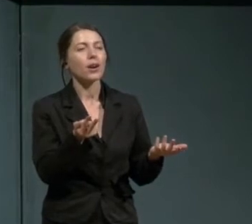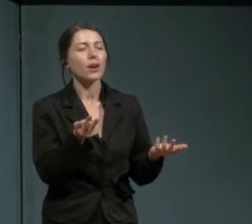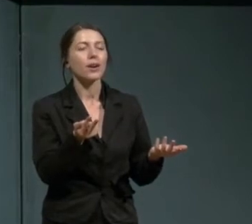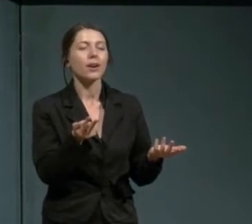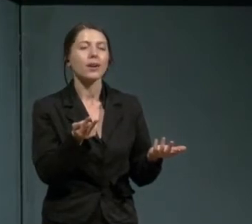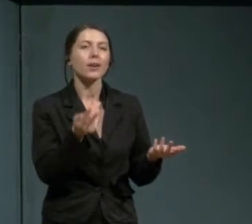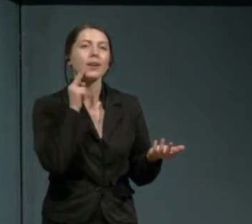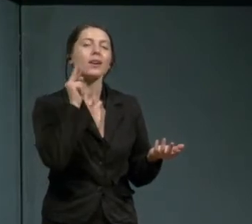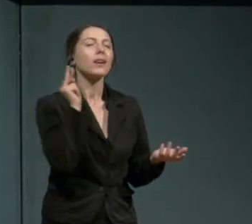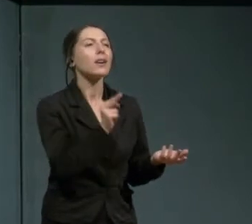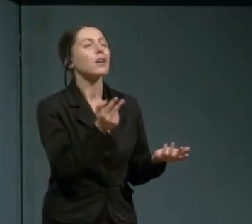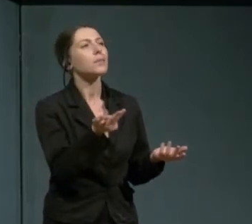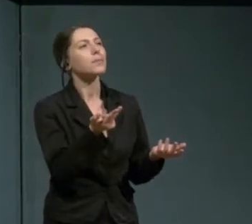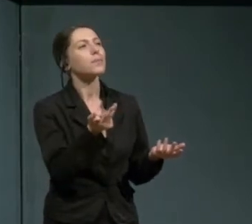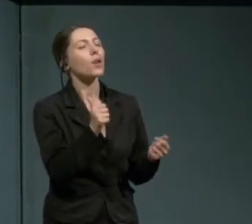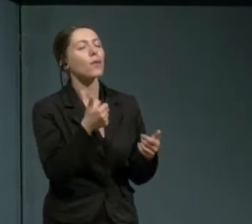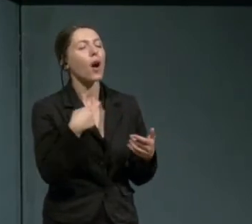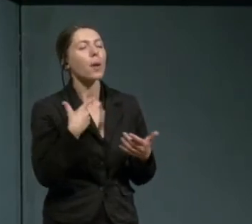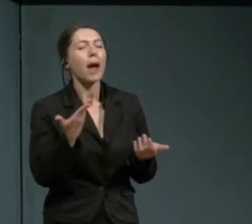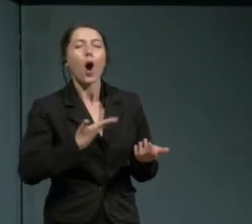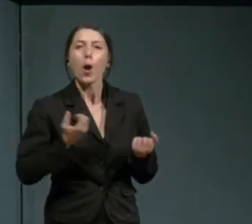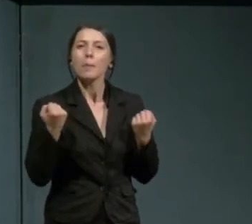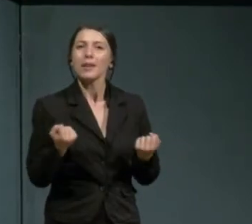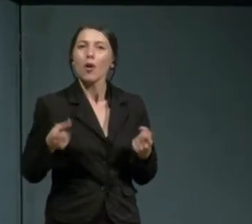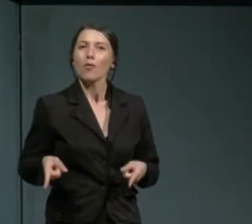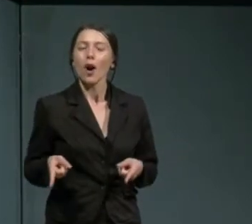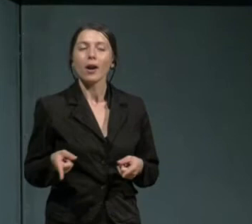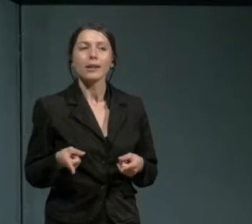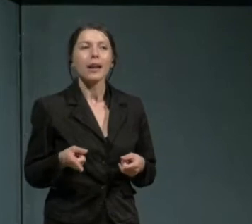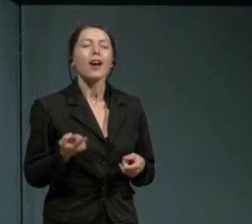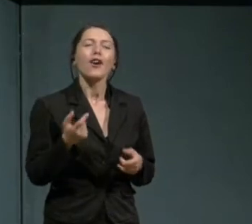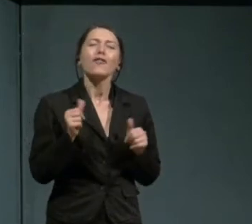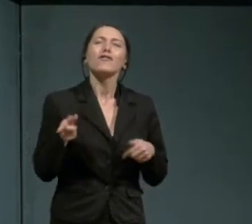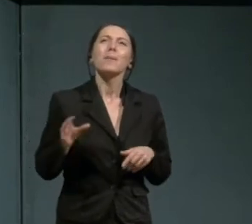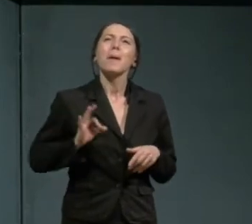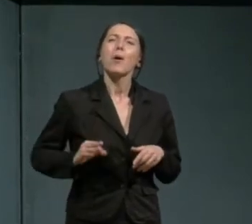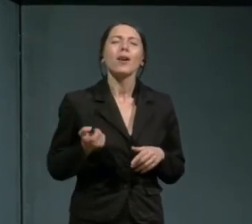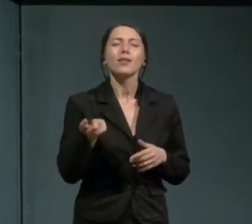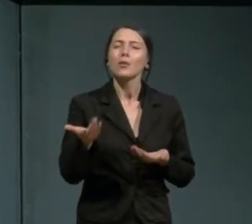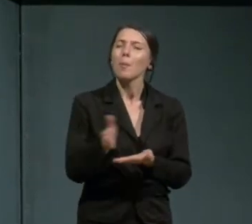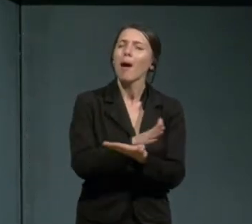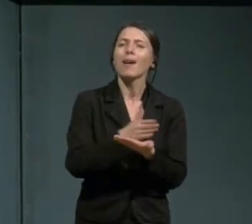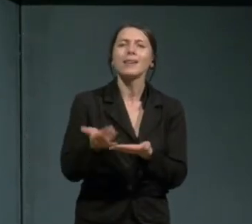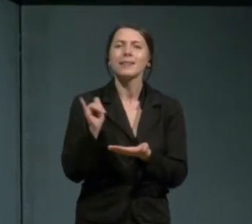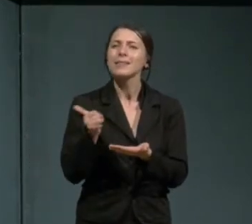ed è profondamente colpito quindi è veramente un poliziotto ambivalente